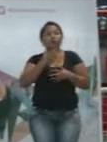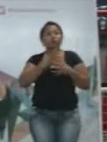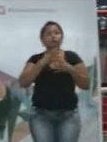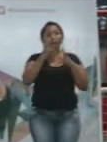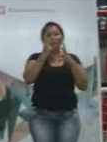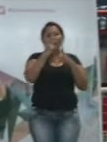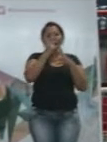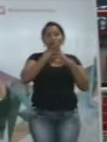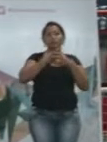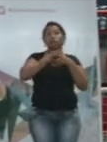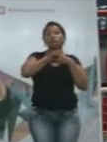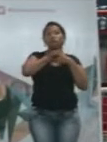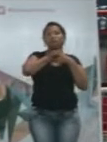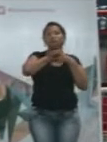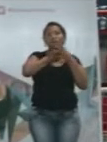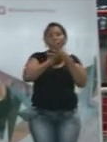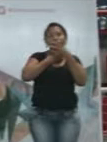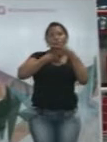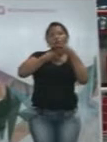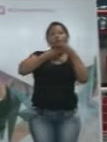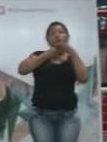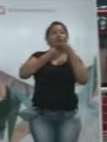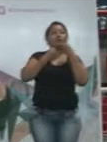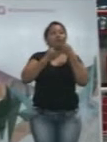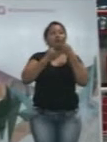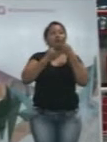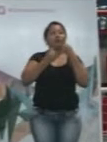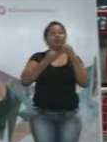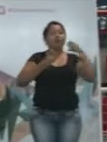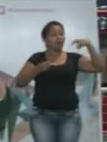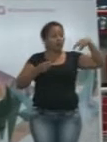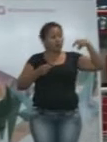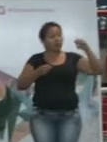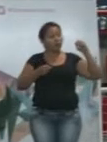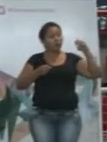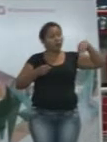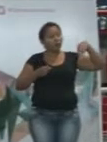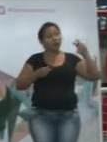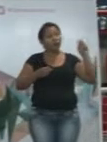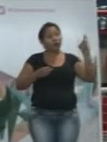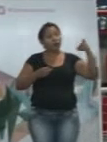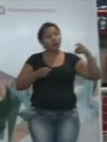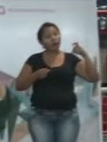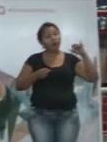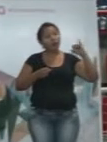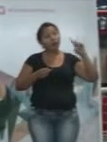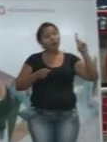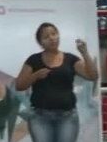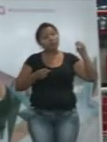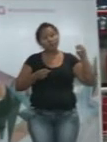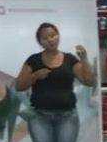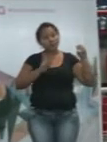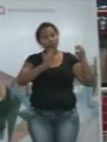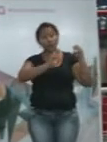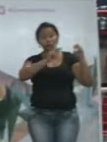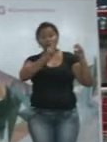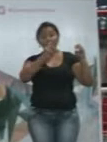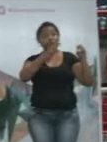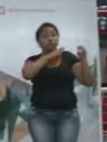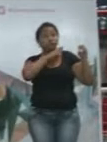você, mas o monóxido de carbono, ele não vai sufocar não. Então, Tiago, eu vou ter a formação do monóxido de carbono e eu tenho